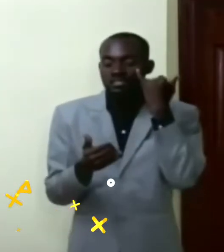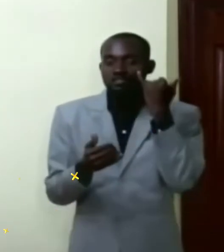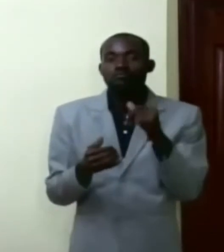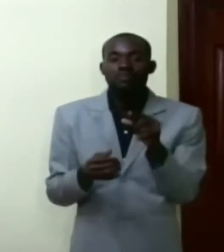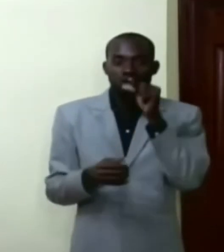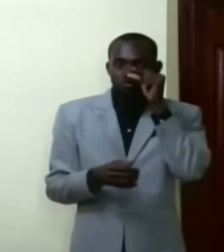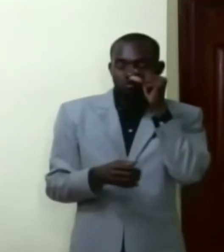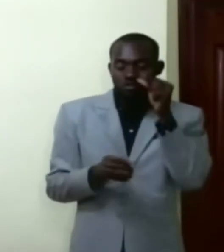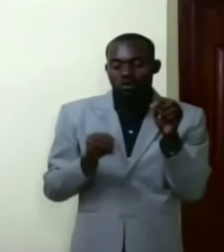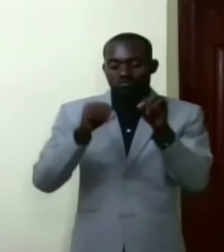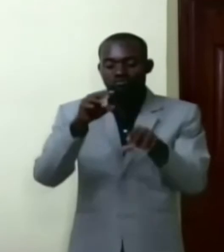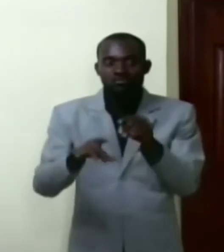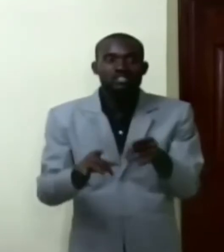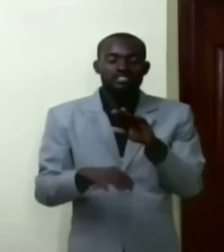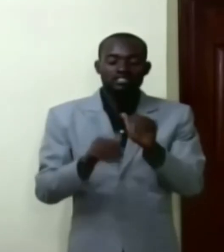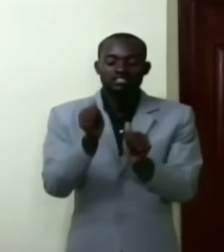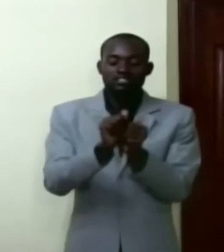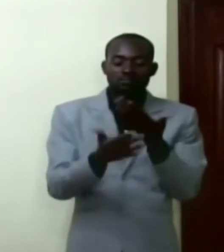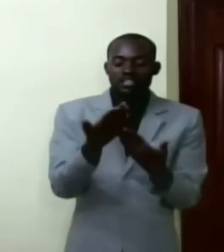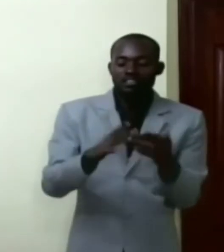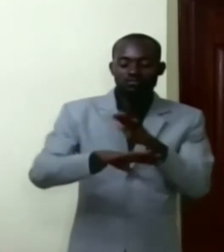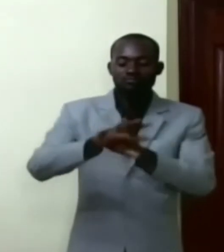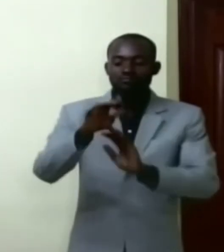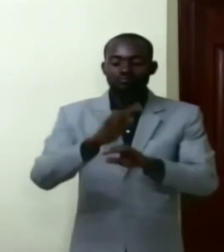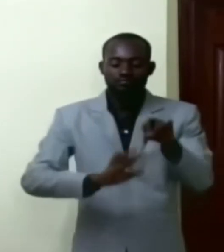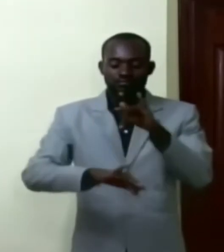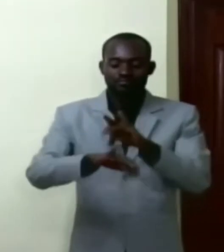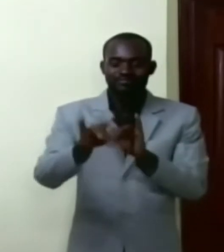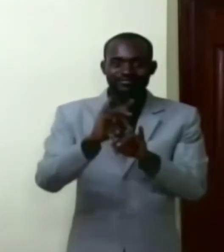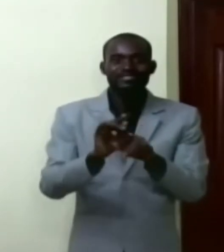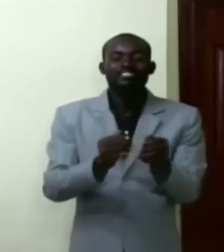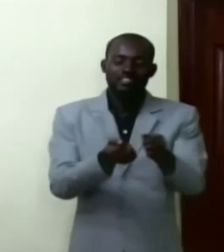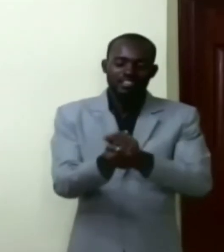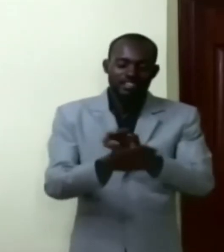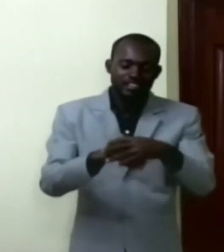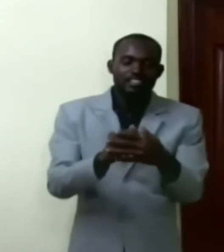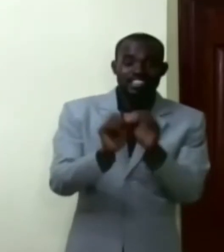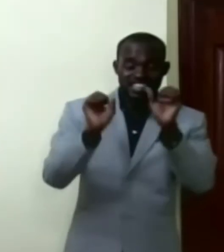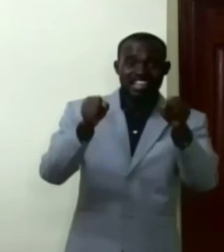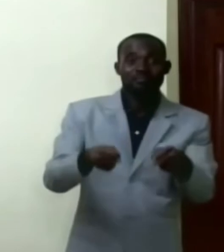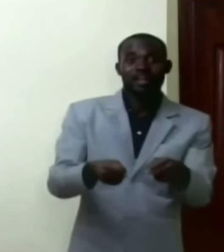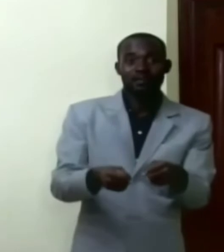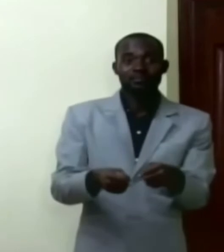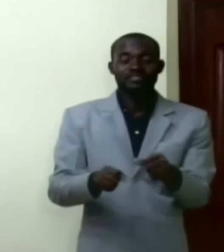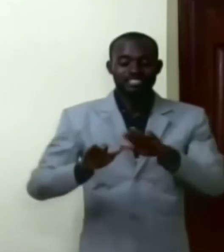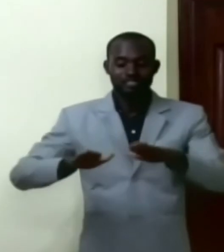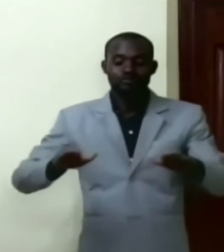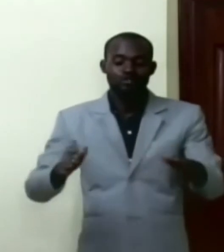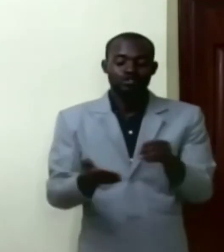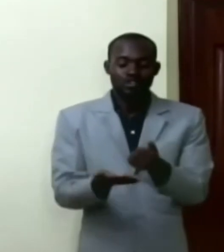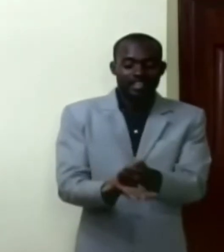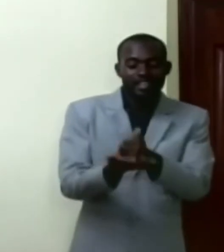l'alcool, chaque samedi nous nettoyons, nous lavons les médecins, nous exigeons que Marie lave les mains, nous exigeons que Madame lave les